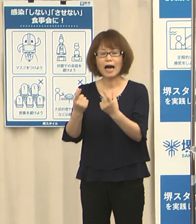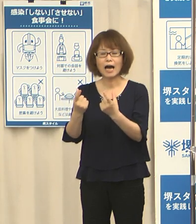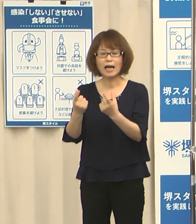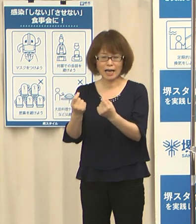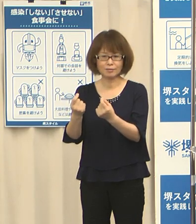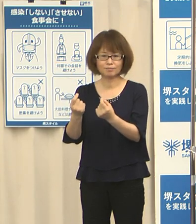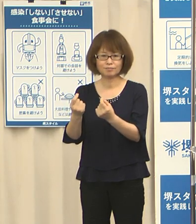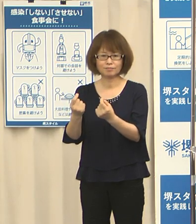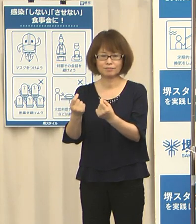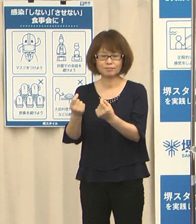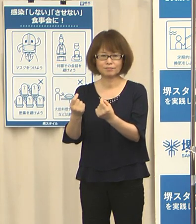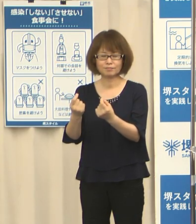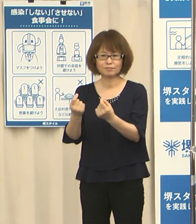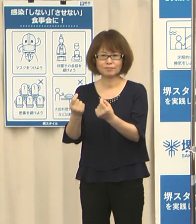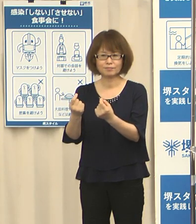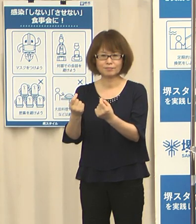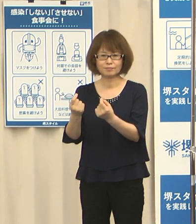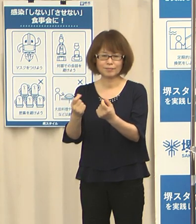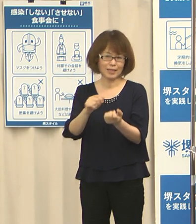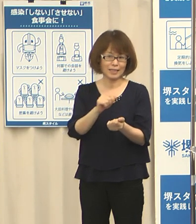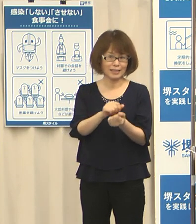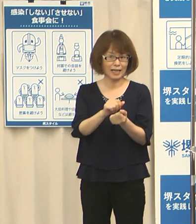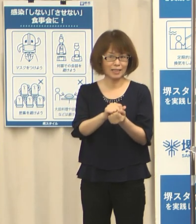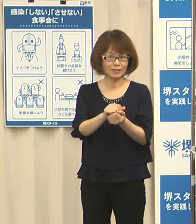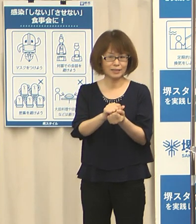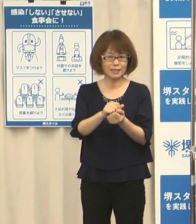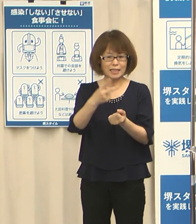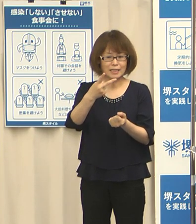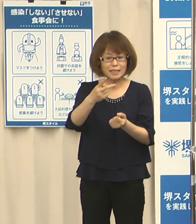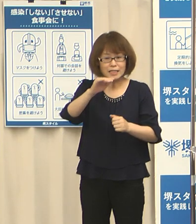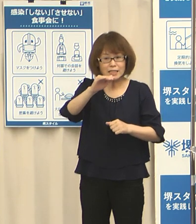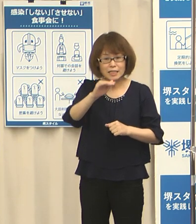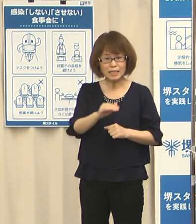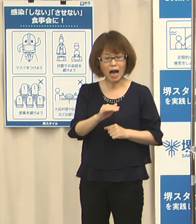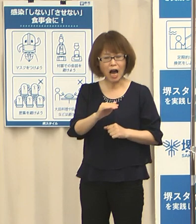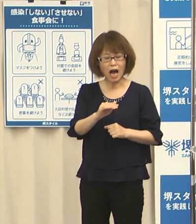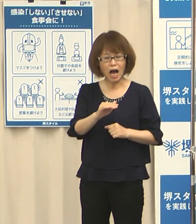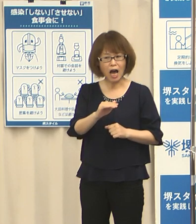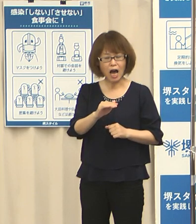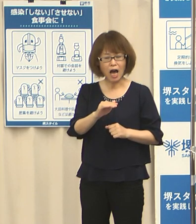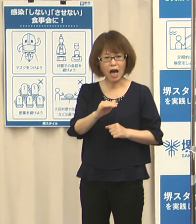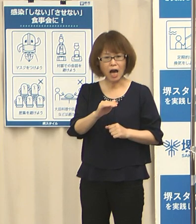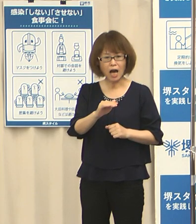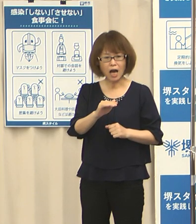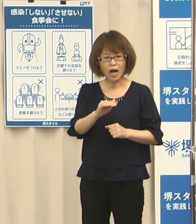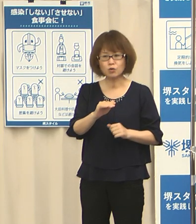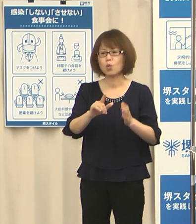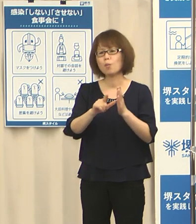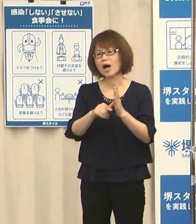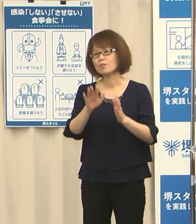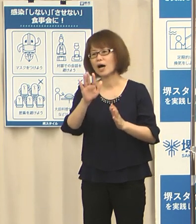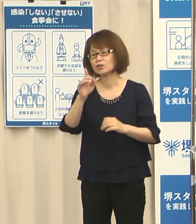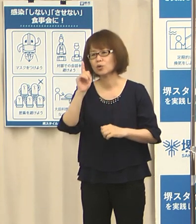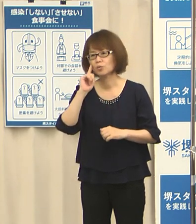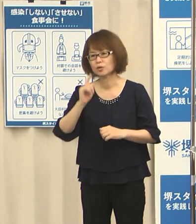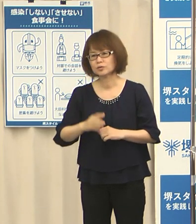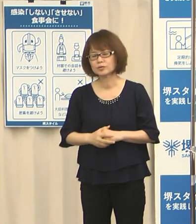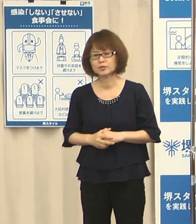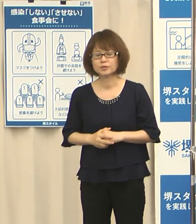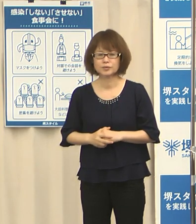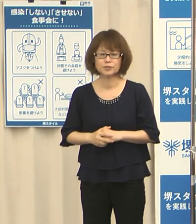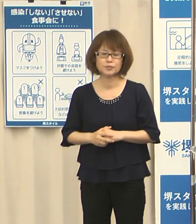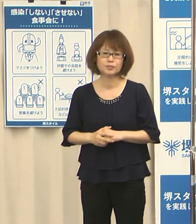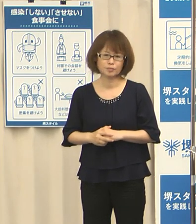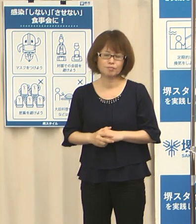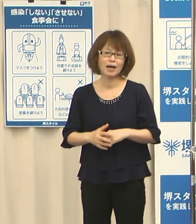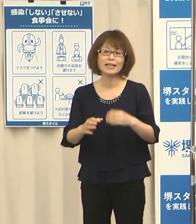今はありませんが堺シグナルが2以下に下がるということもこれからあり得ると思うんですよね。例えばあの